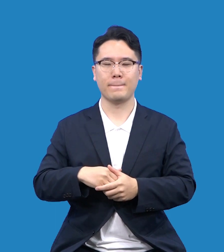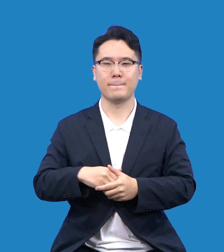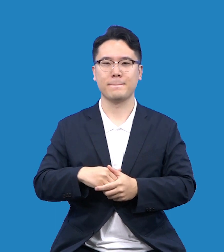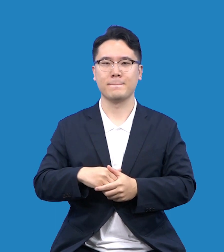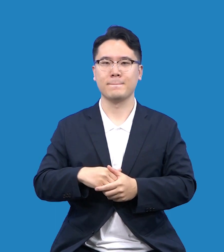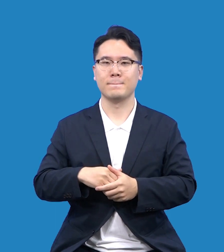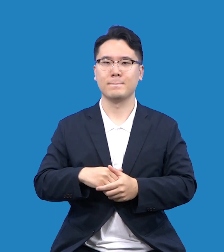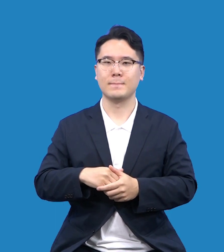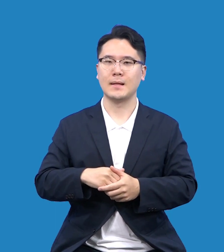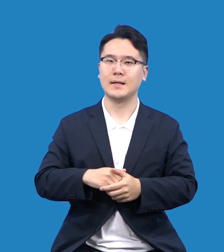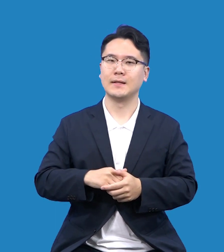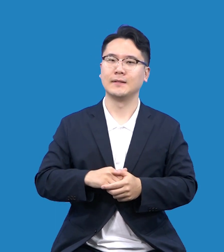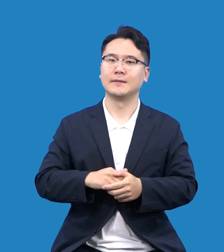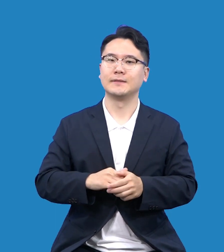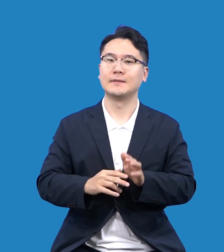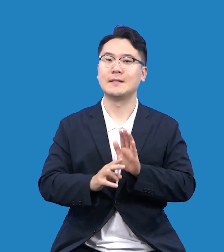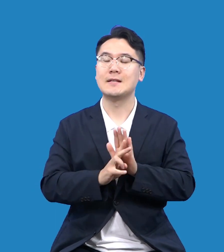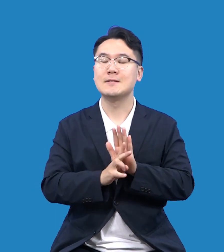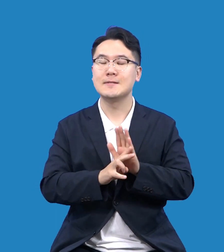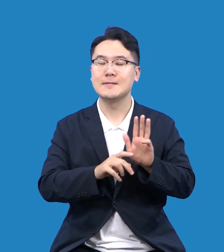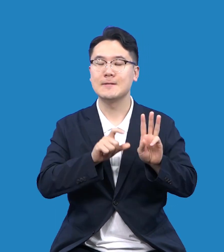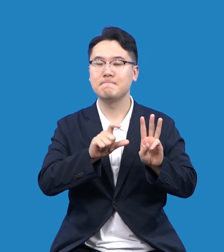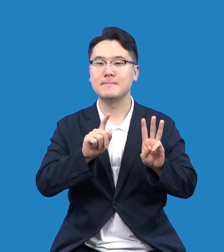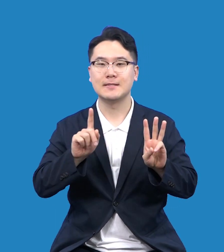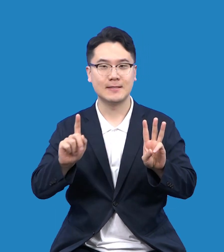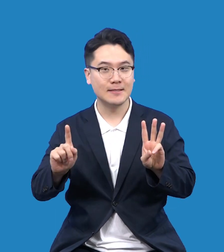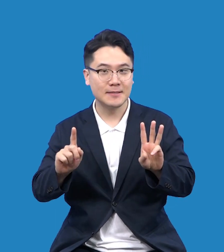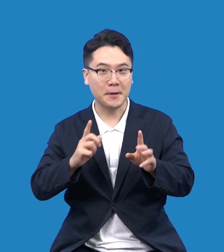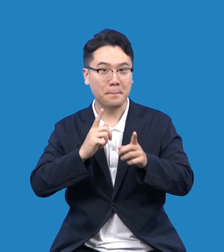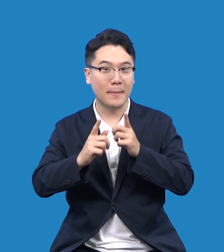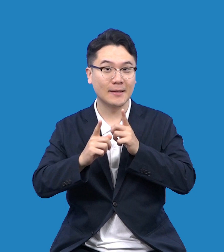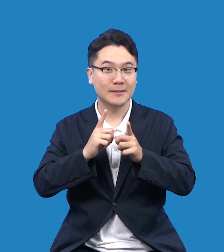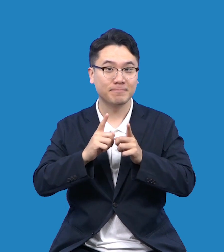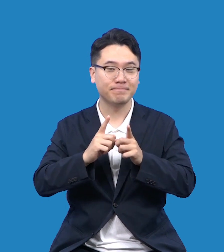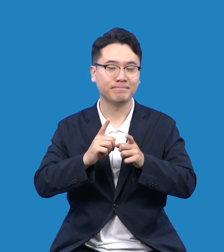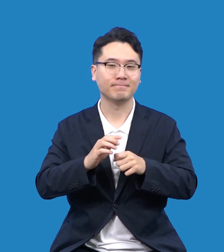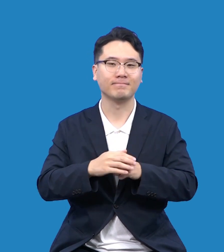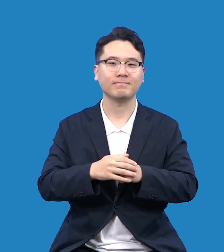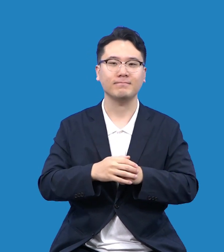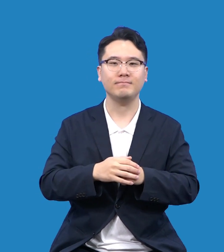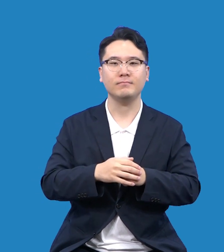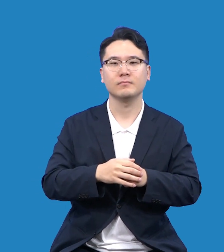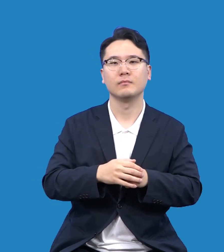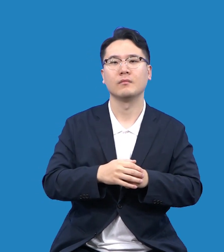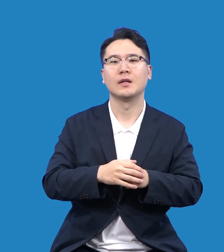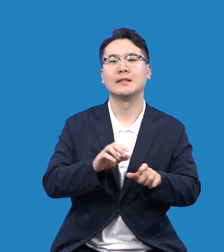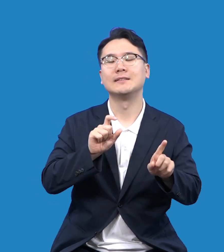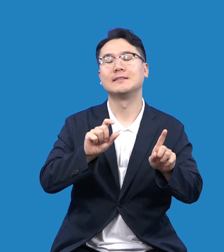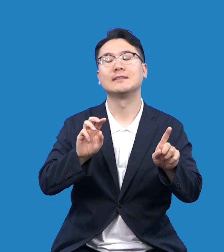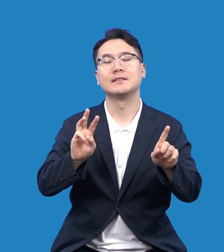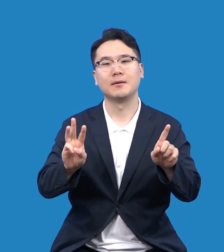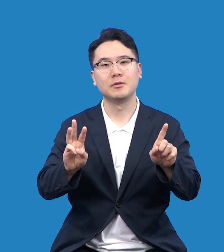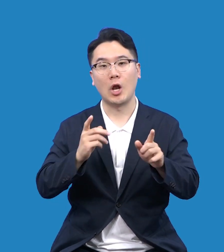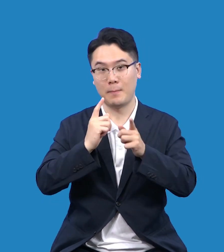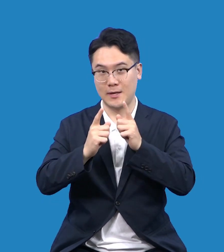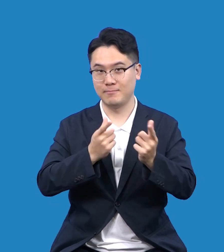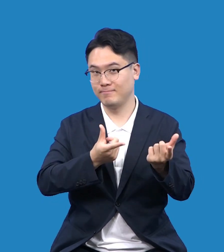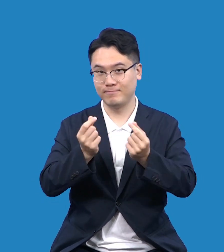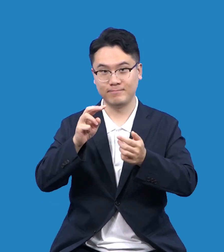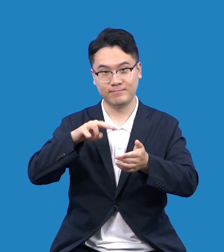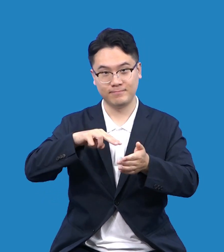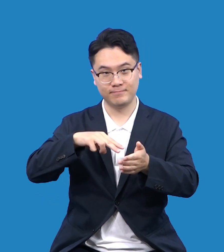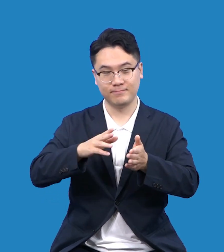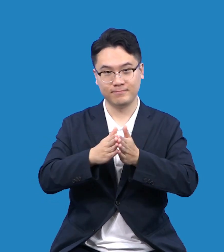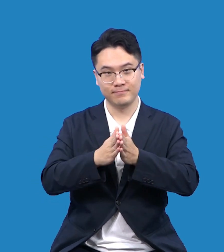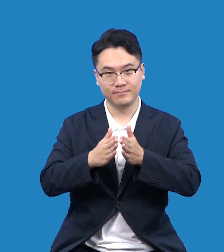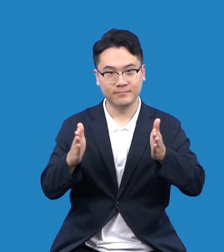혹시 기억하시나요? 성경의 마지막 책 계시록이 열리면서 1장 3절은 이렇게 말합니다. 같이 읽겠습니다. 다